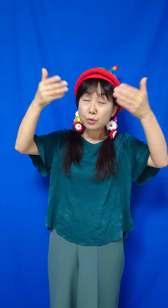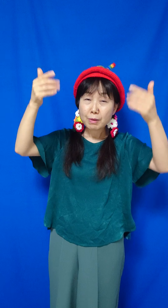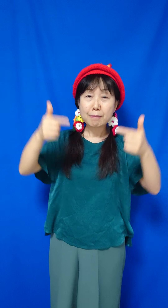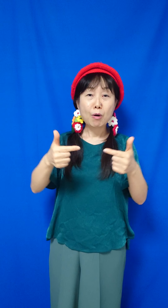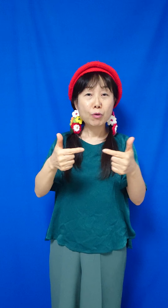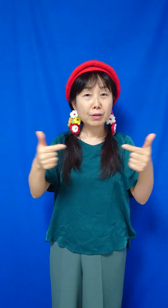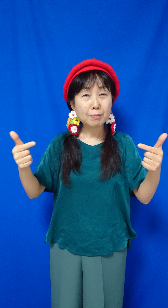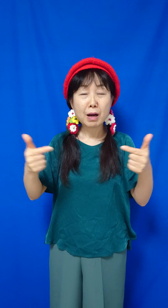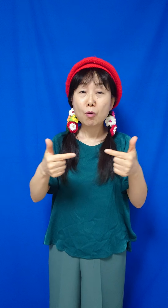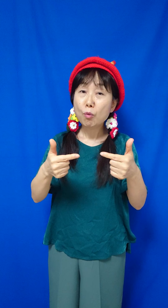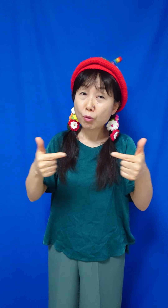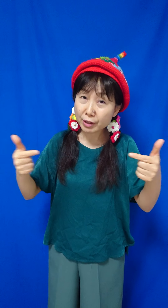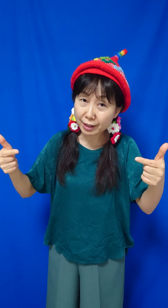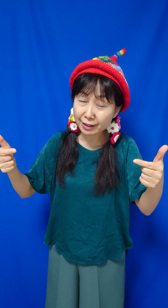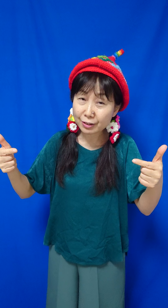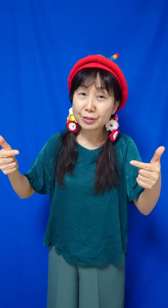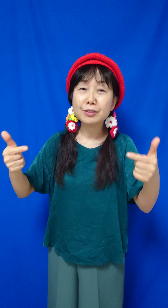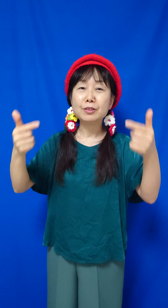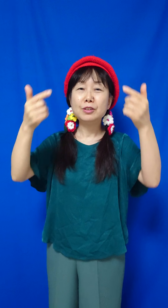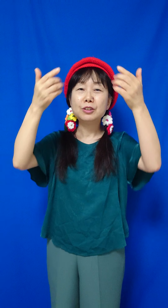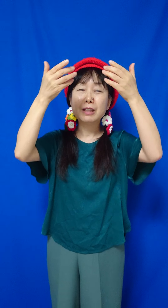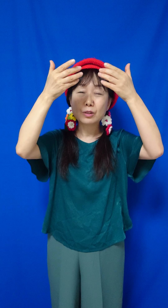夢、まあ、大きいっていう手話と